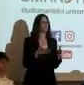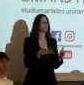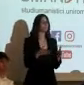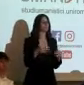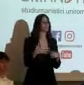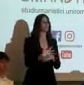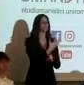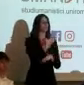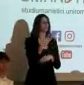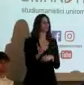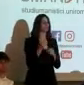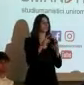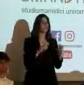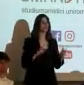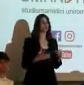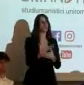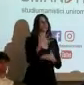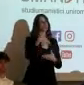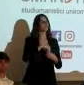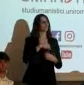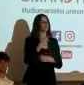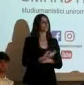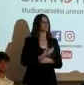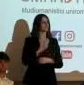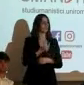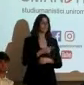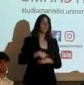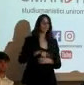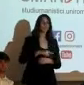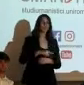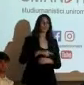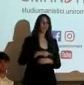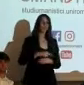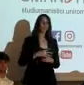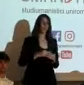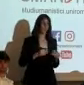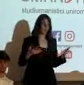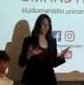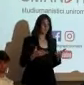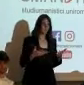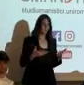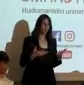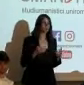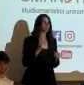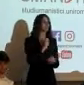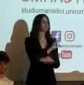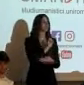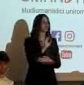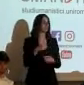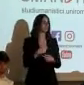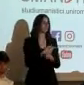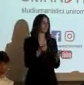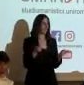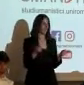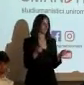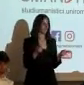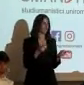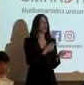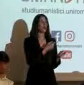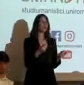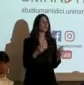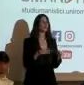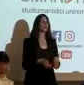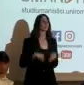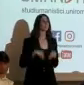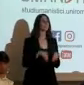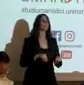nelle nostre ricerche. Quindi noi vi insegniamo cosa sappiamo fare e lo facciamo facendovi partecipare attivamente con dei ruoli